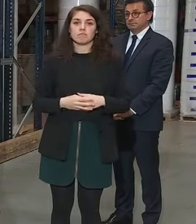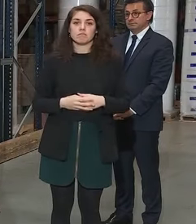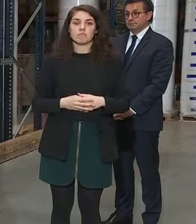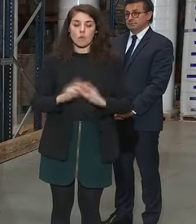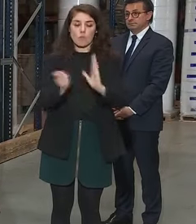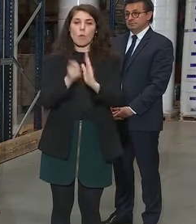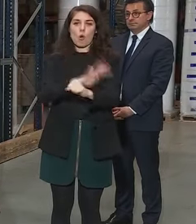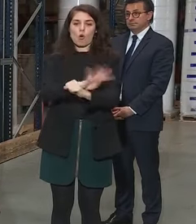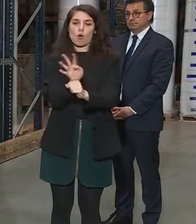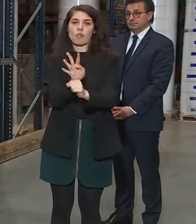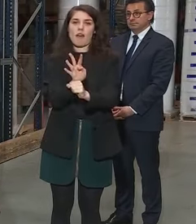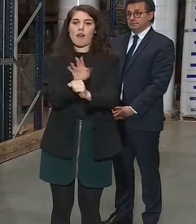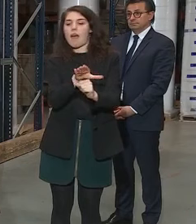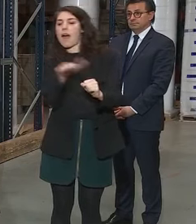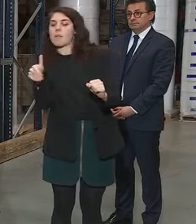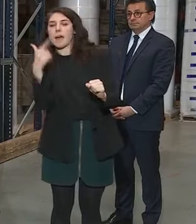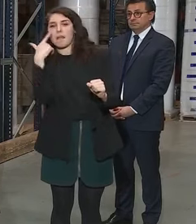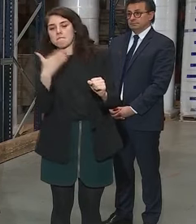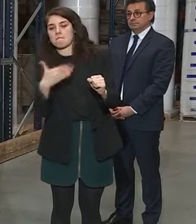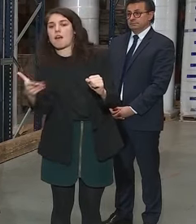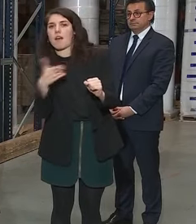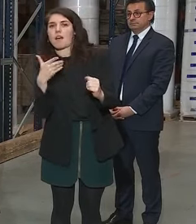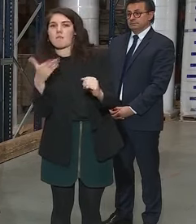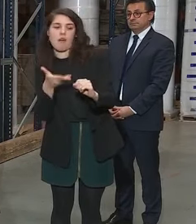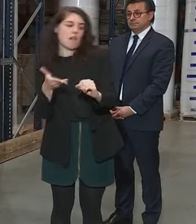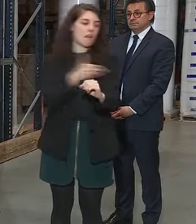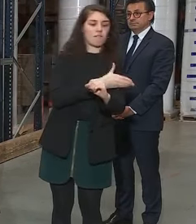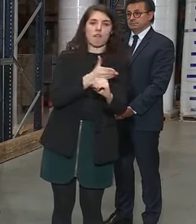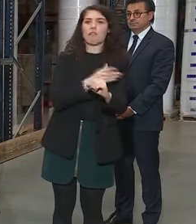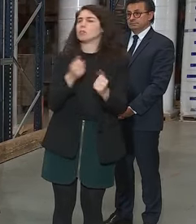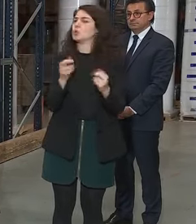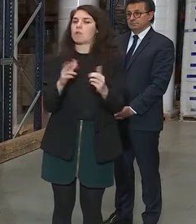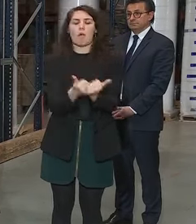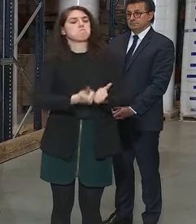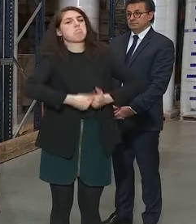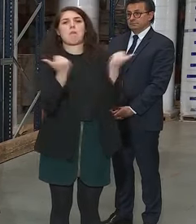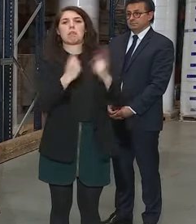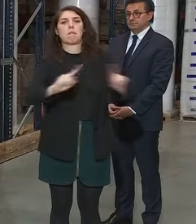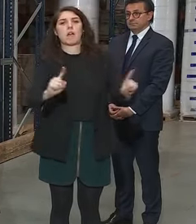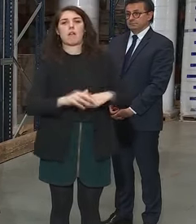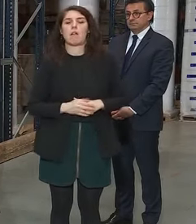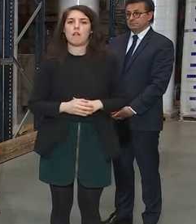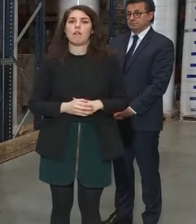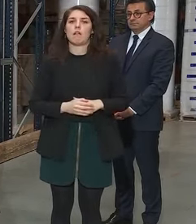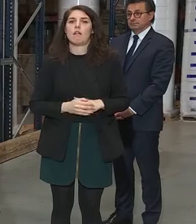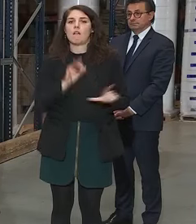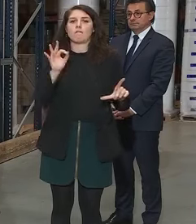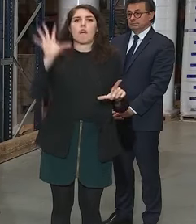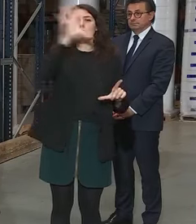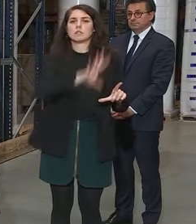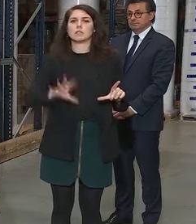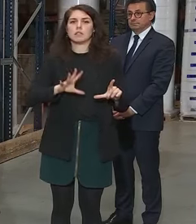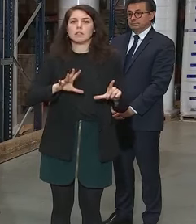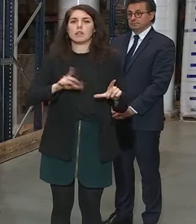d'avant. Nous devons rebâtir notre souveraineté nationale et européenne. Nous